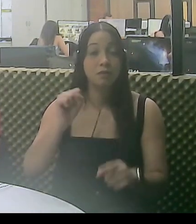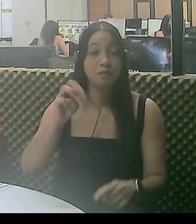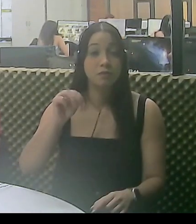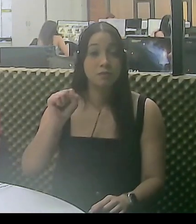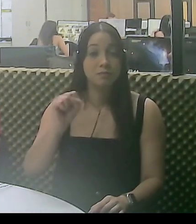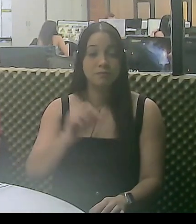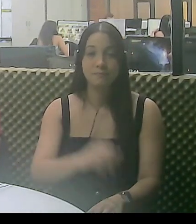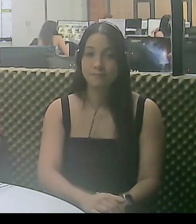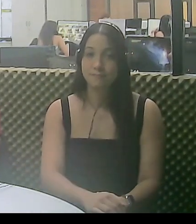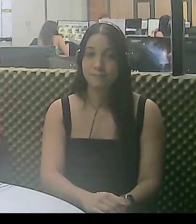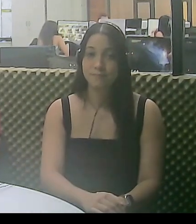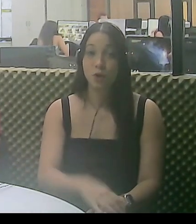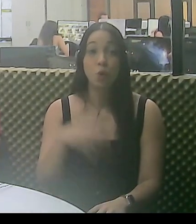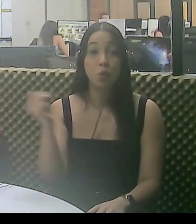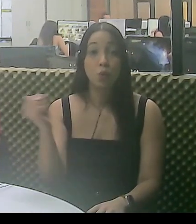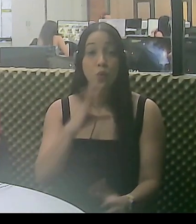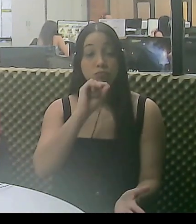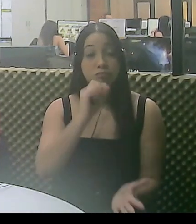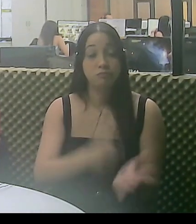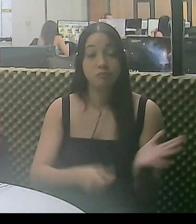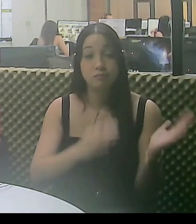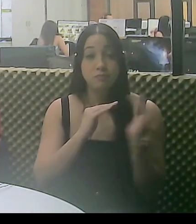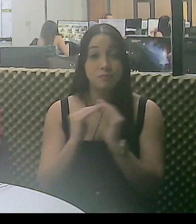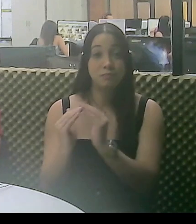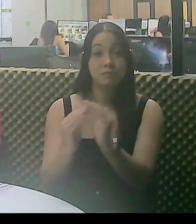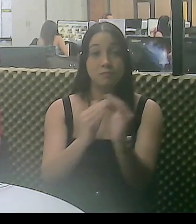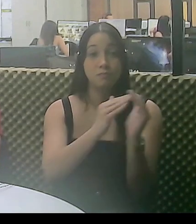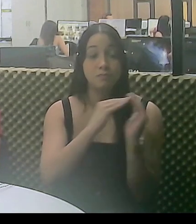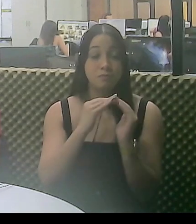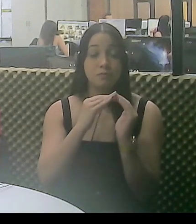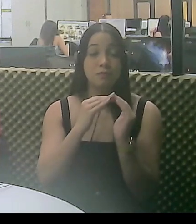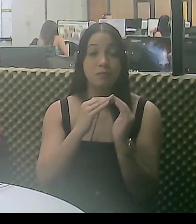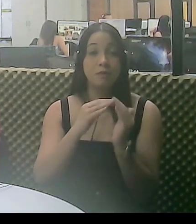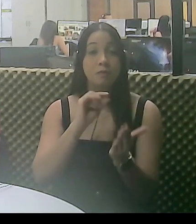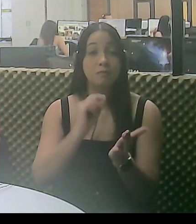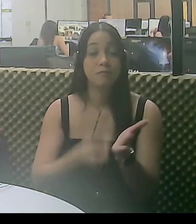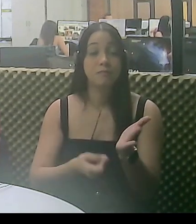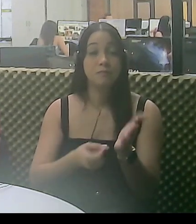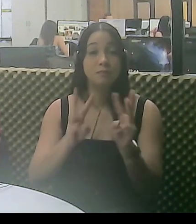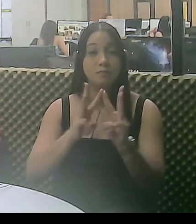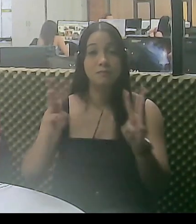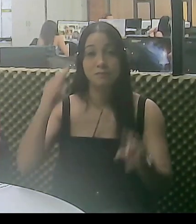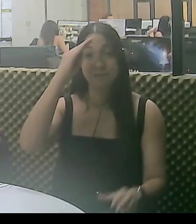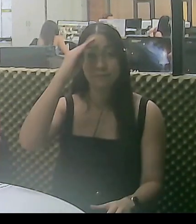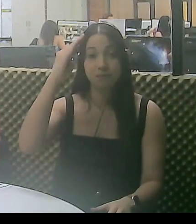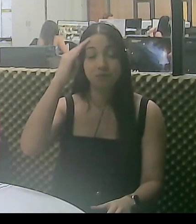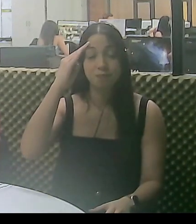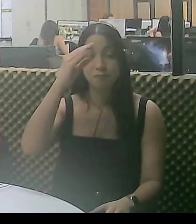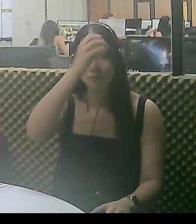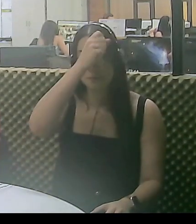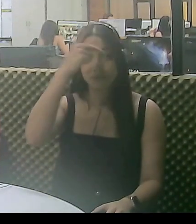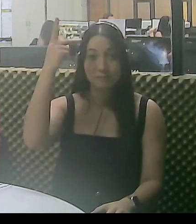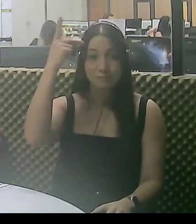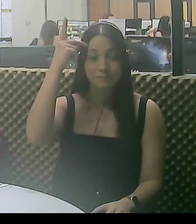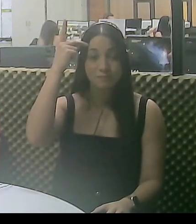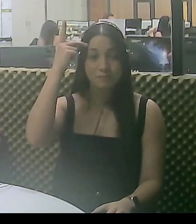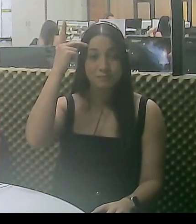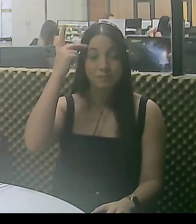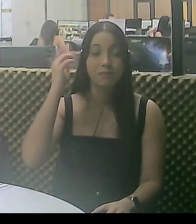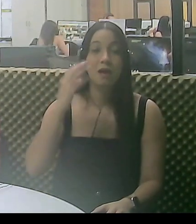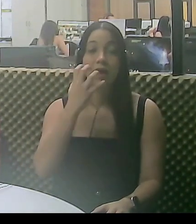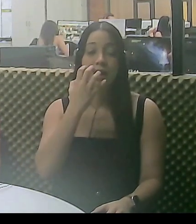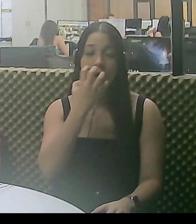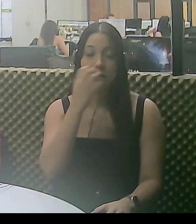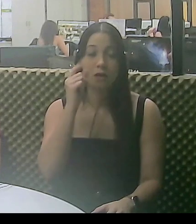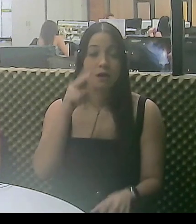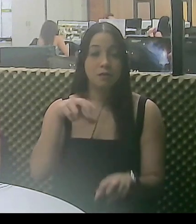agendamento, que será enviada por e-mail e mensagem SMS. Novos cadastros dos moradores da região podem ser feitos na